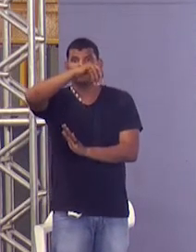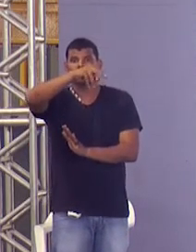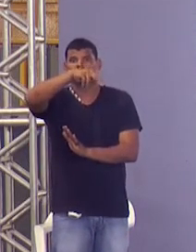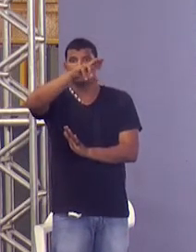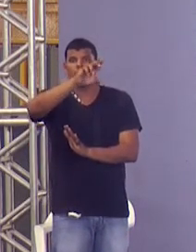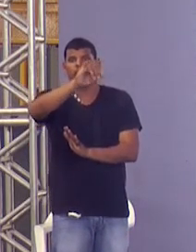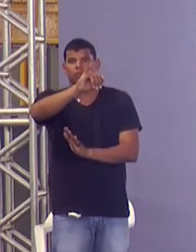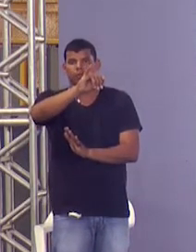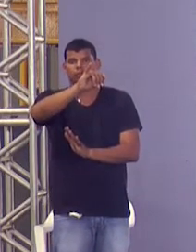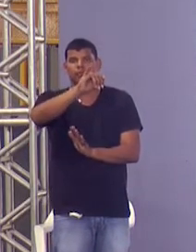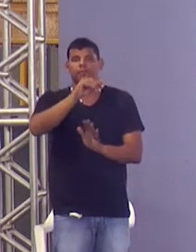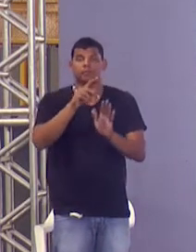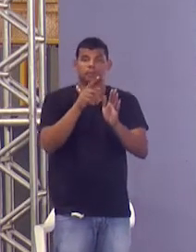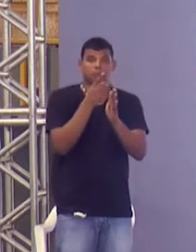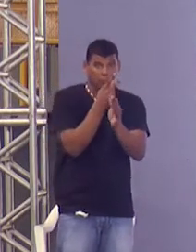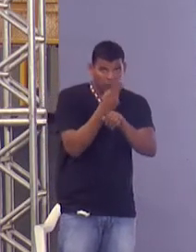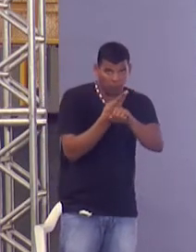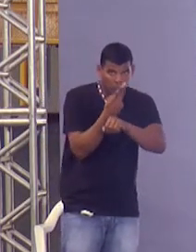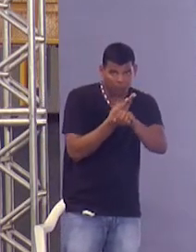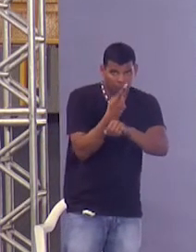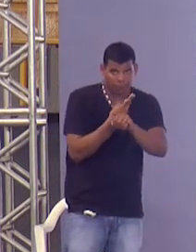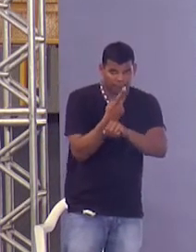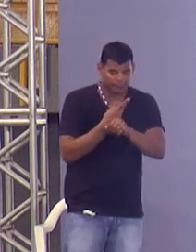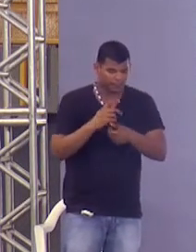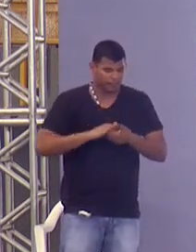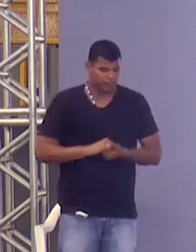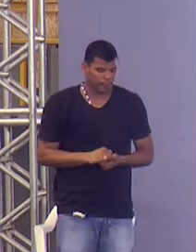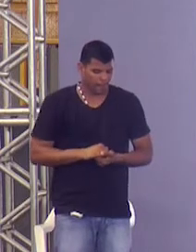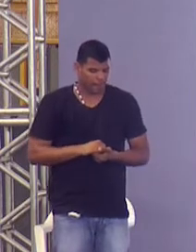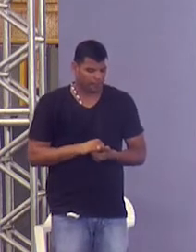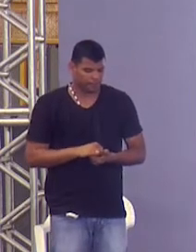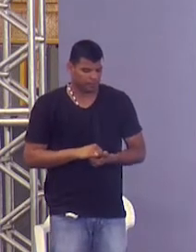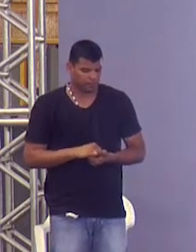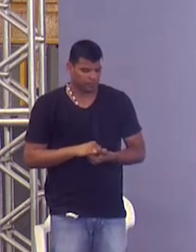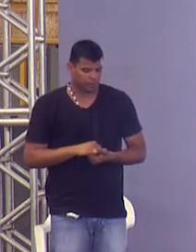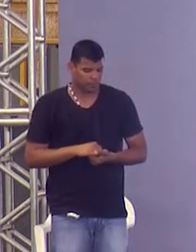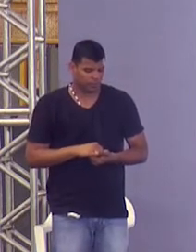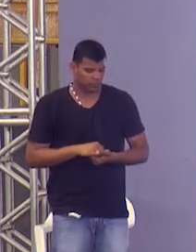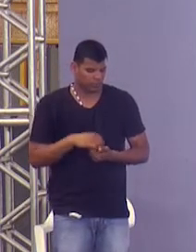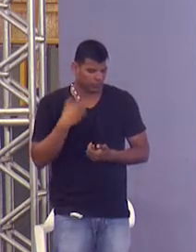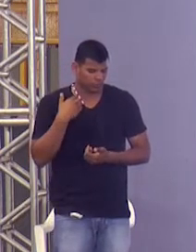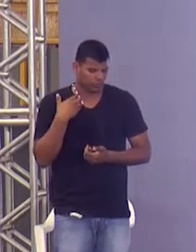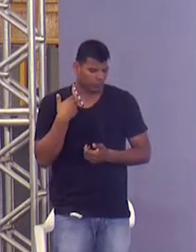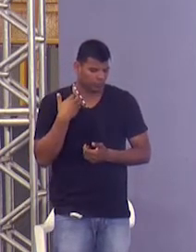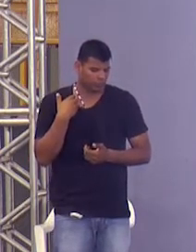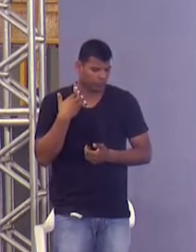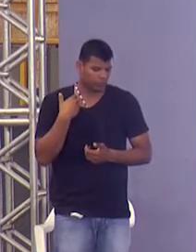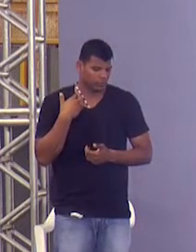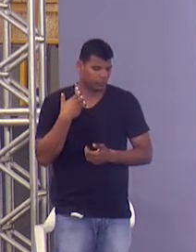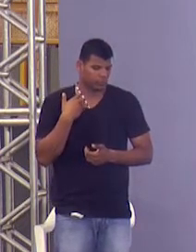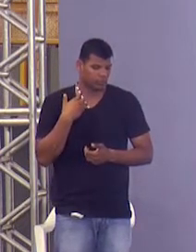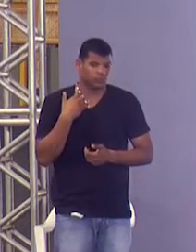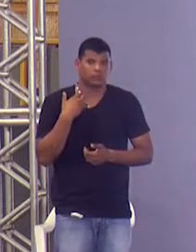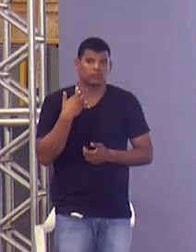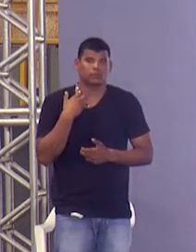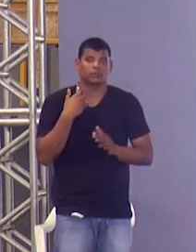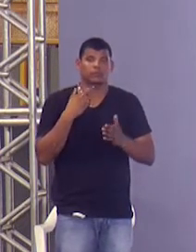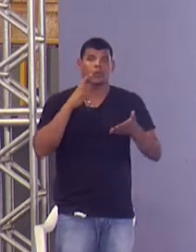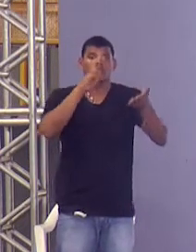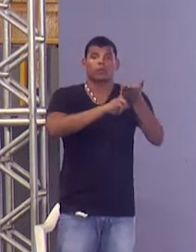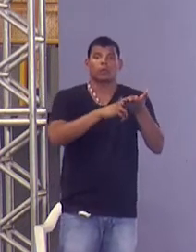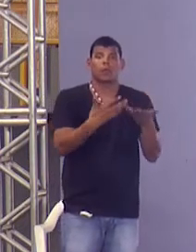Letra D diminui 35 unidades e letra E diminui 20 unidades. Qual é a letra correta? D